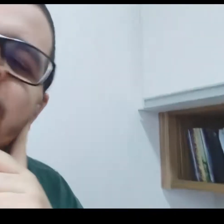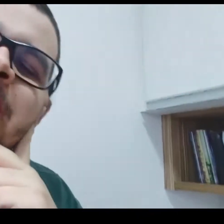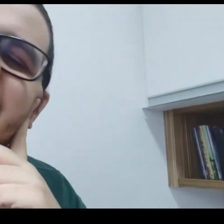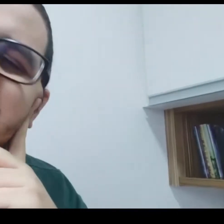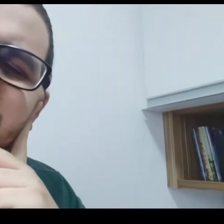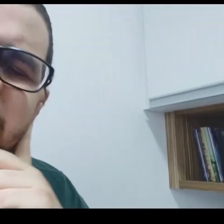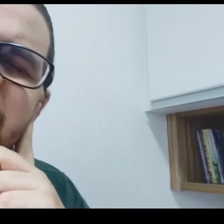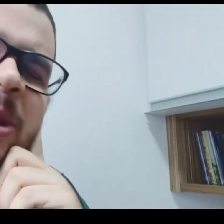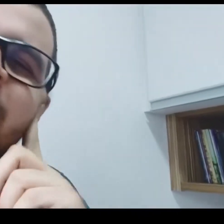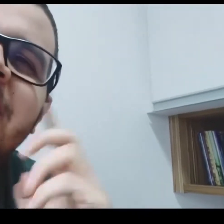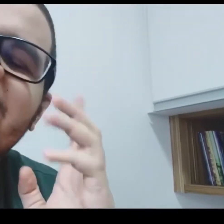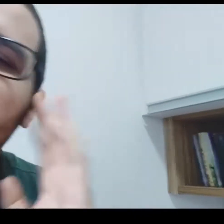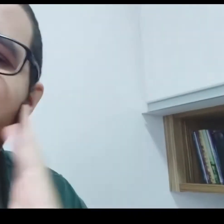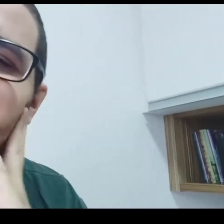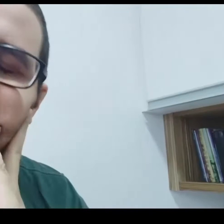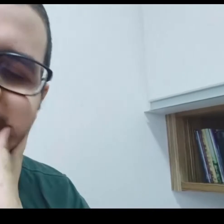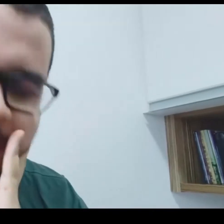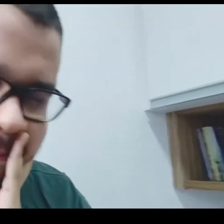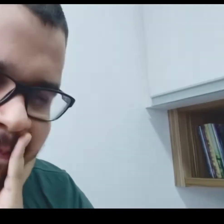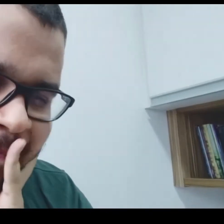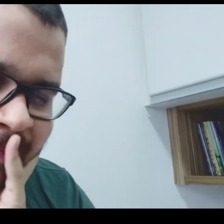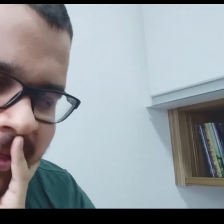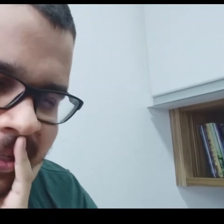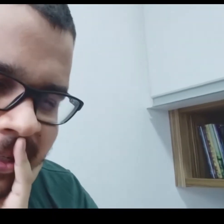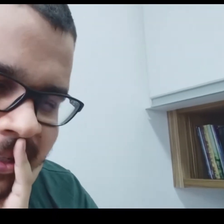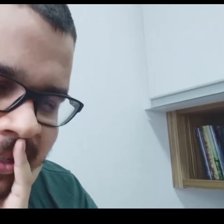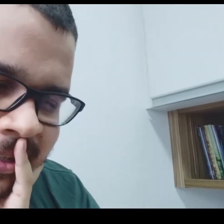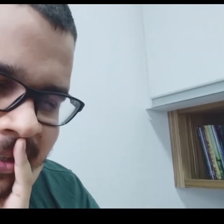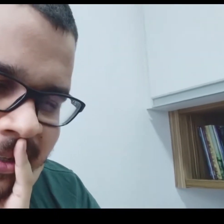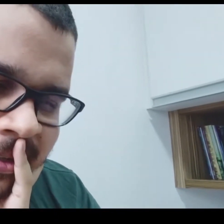eu era ignorado. Eu não recebi uma resposta.